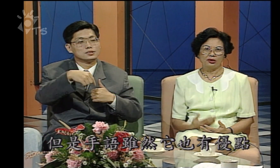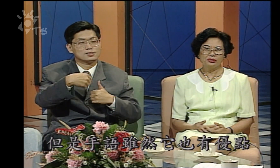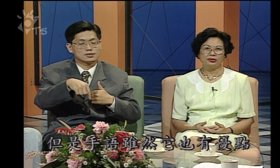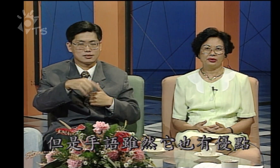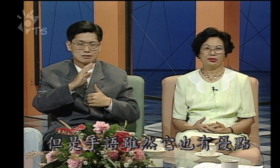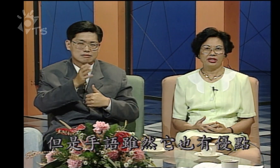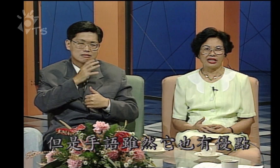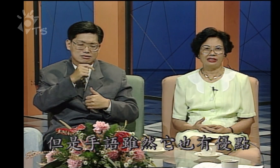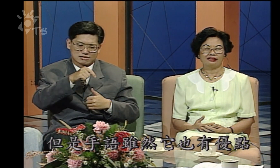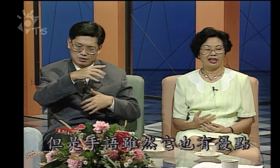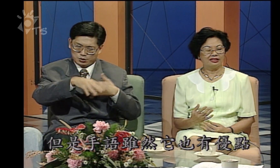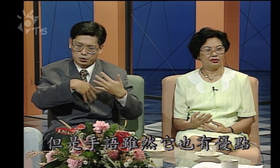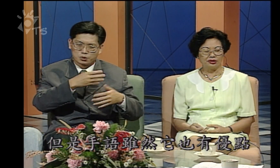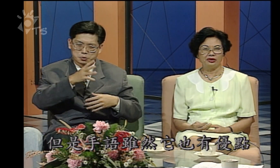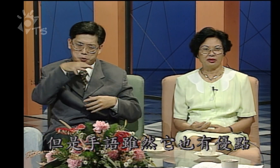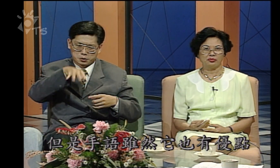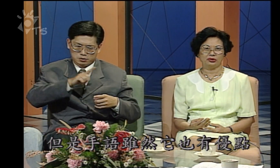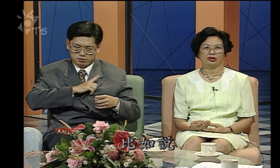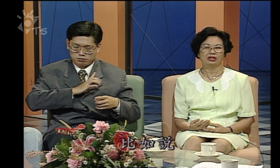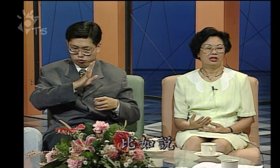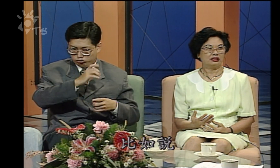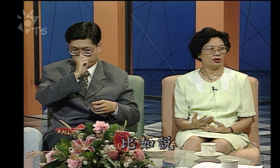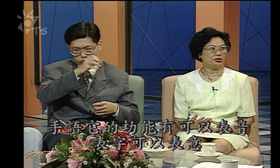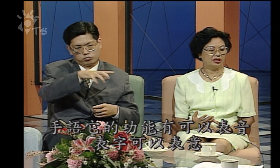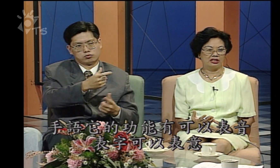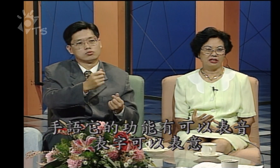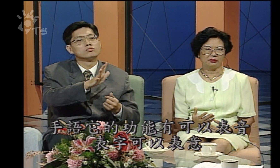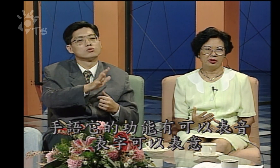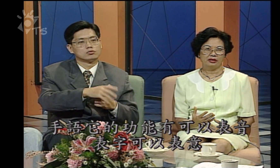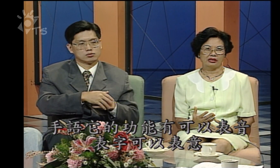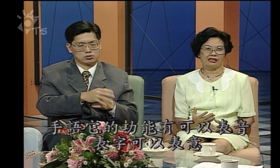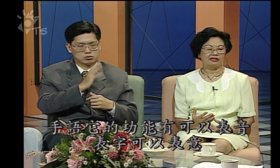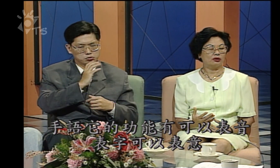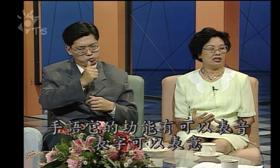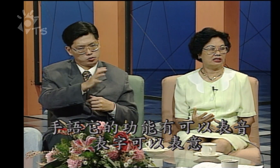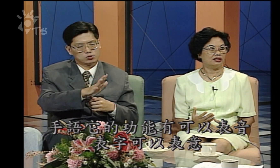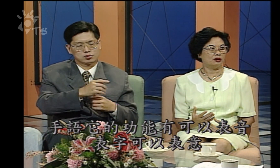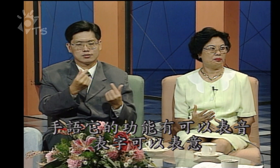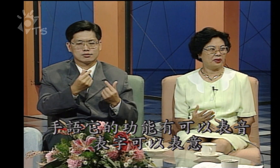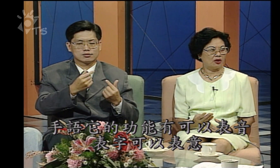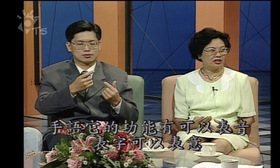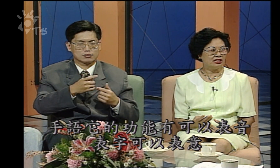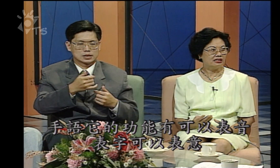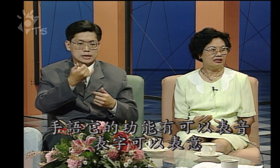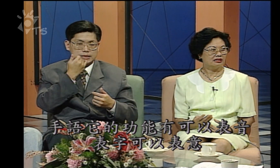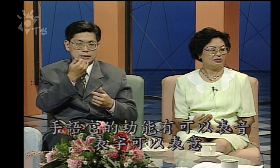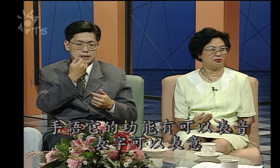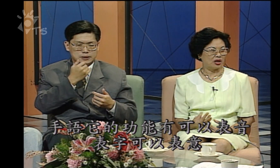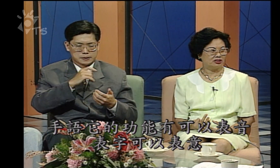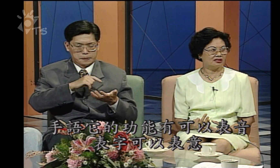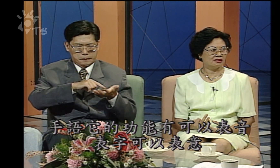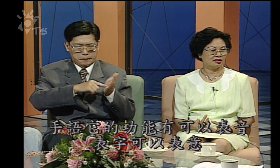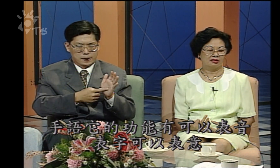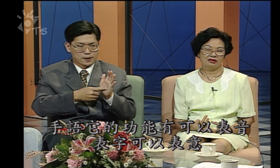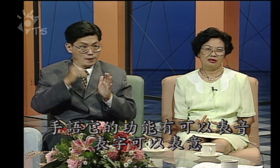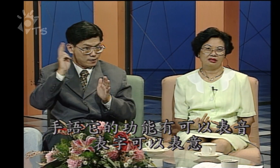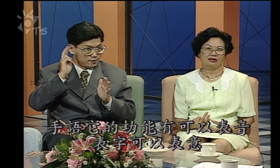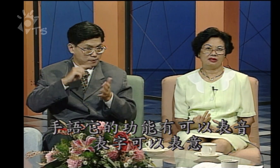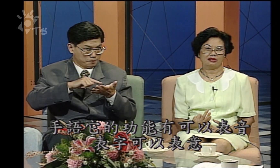语虽然它也有优点，比如说手语可以，它的功能有表音、表字，可